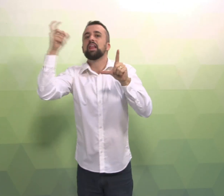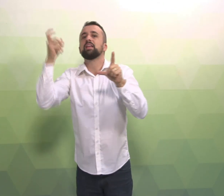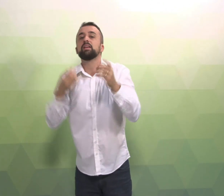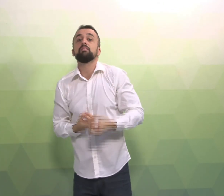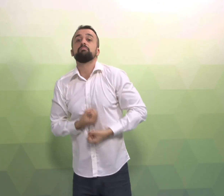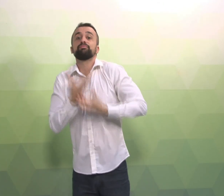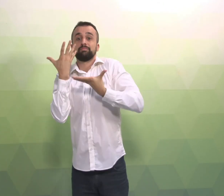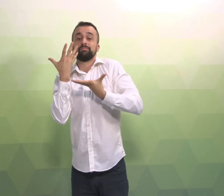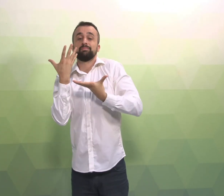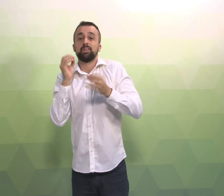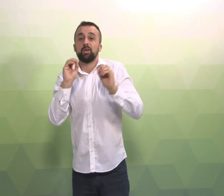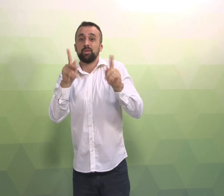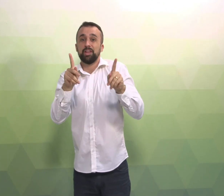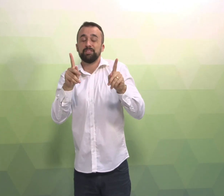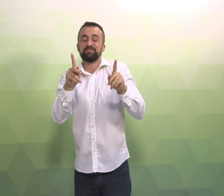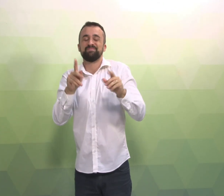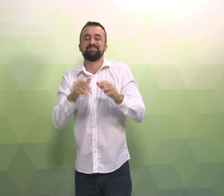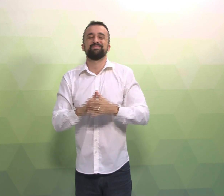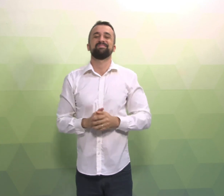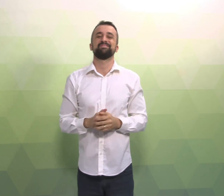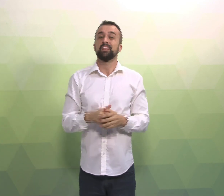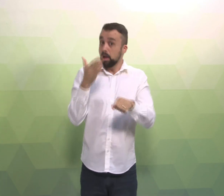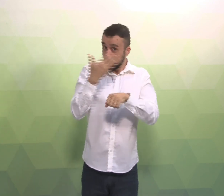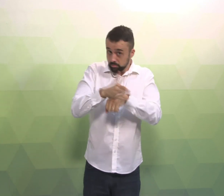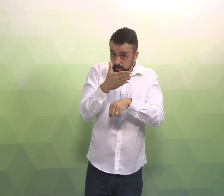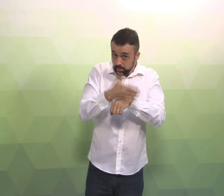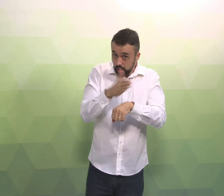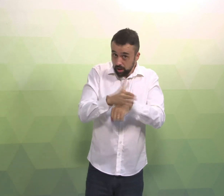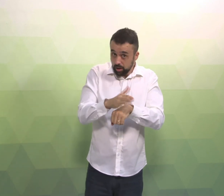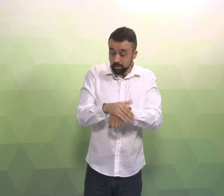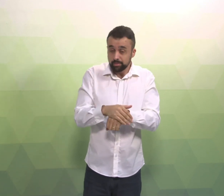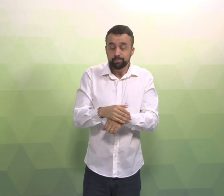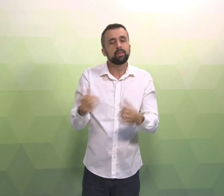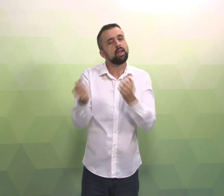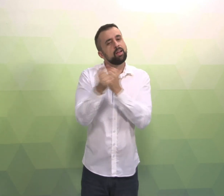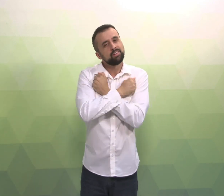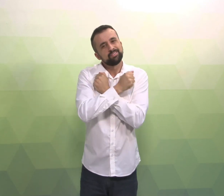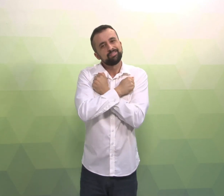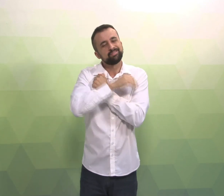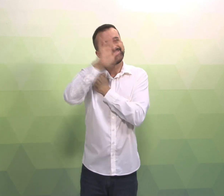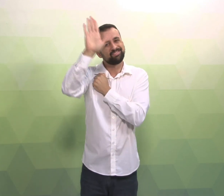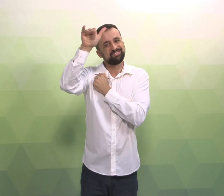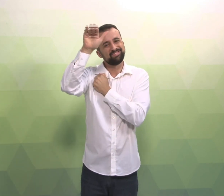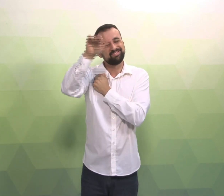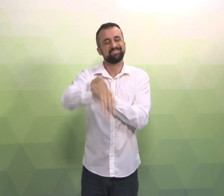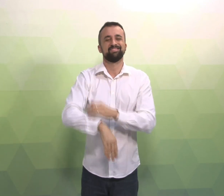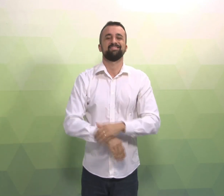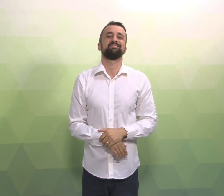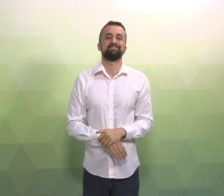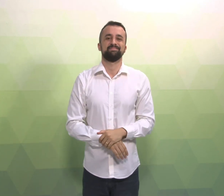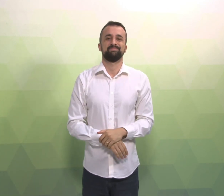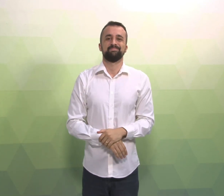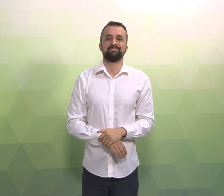públicos no YouTube, ok? Vamos praticar então? Forte abraço e até mais!